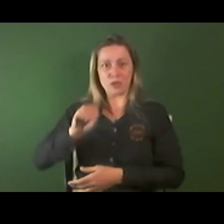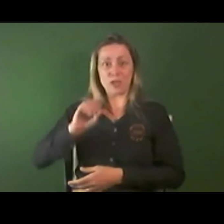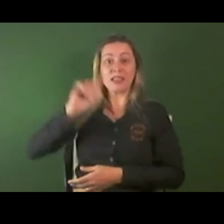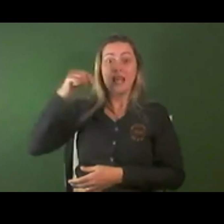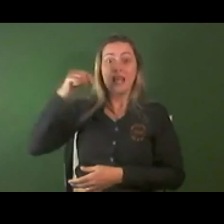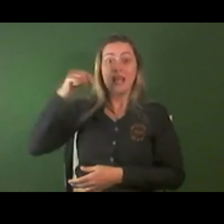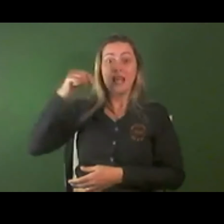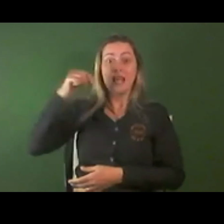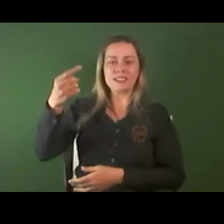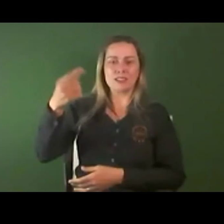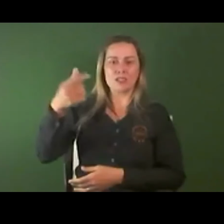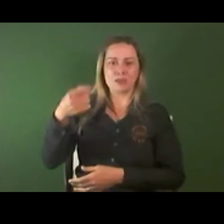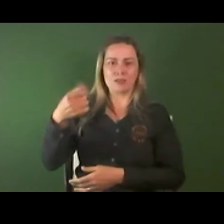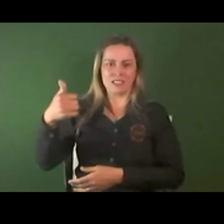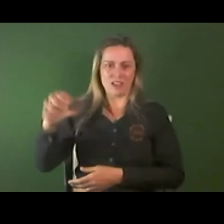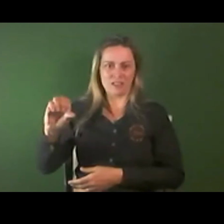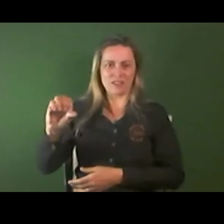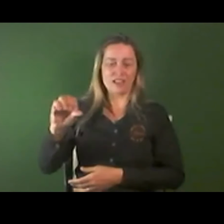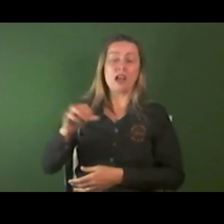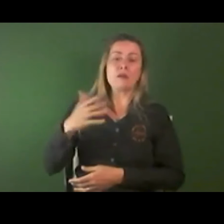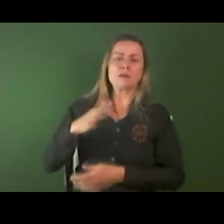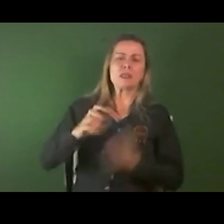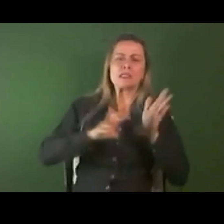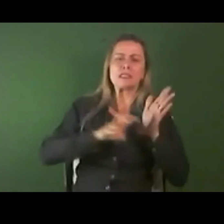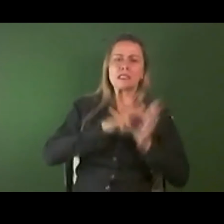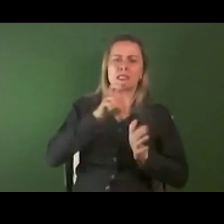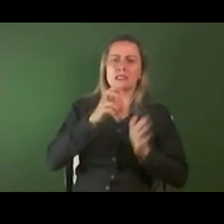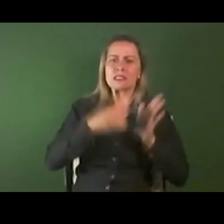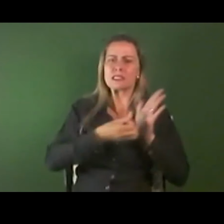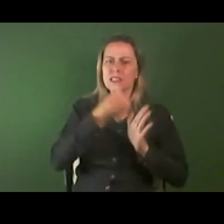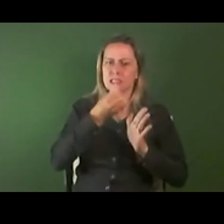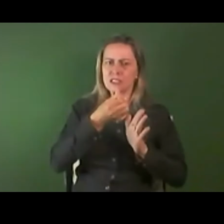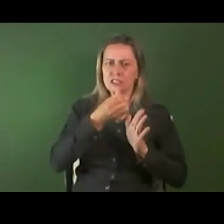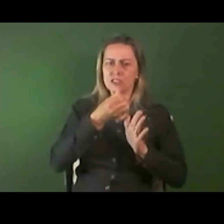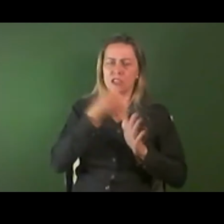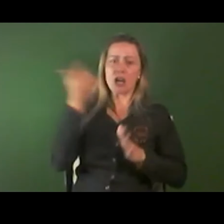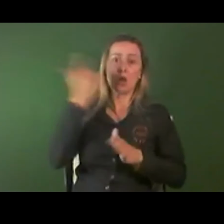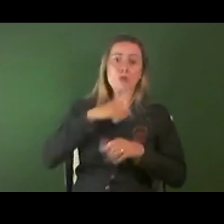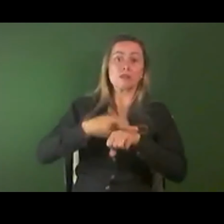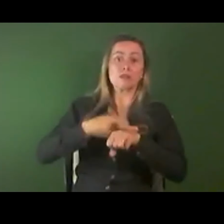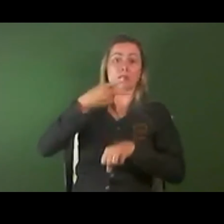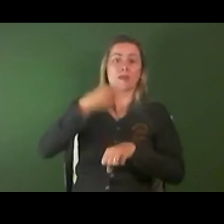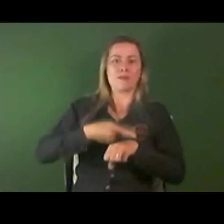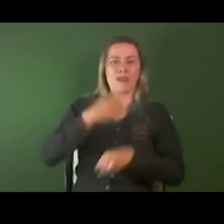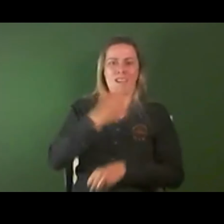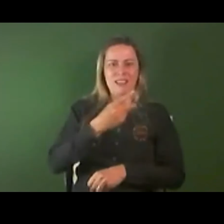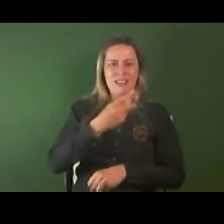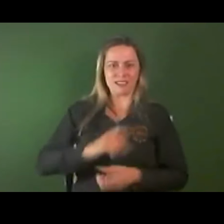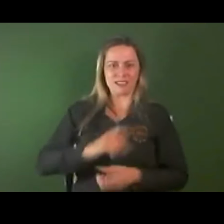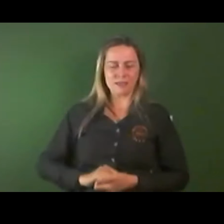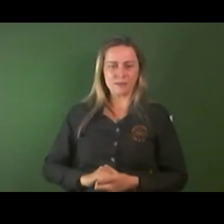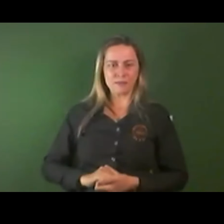2019. E ela é a 5ª ou a 6ª, não tenho certeza, fotógrafa a ganhar esse prêmio.